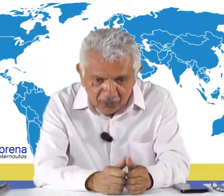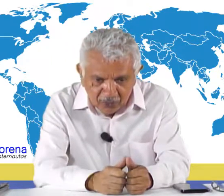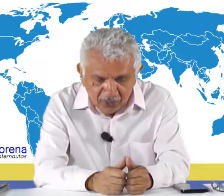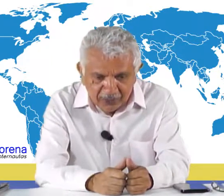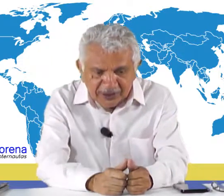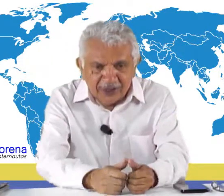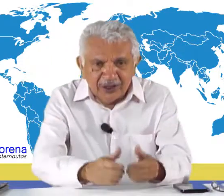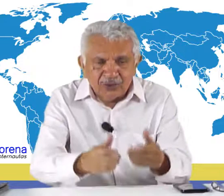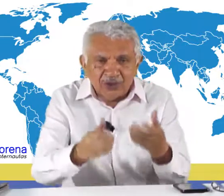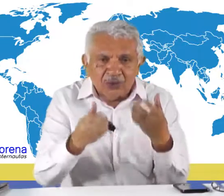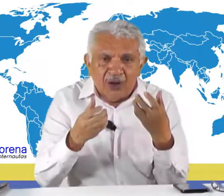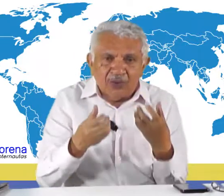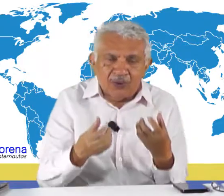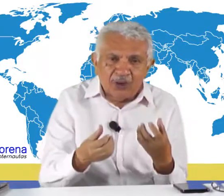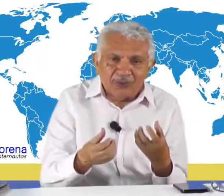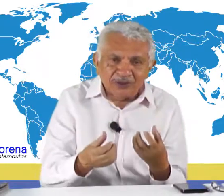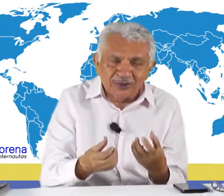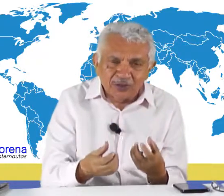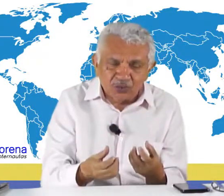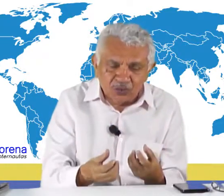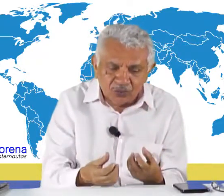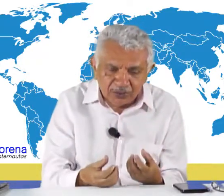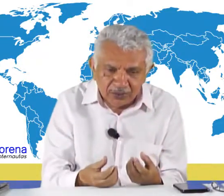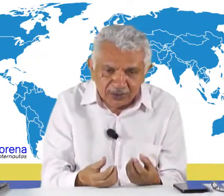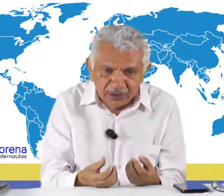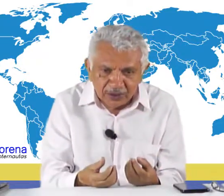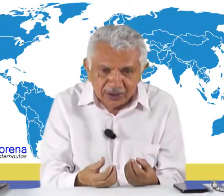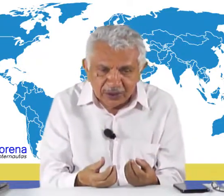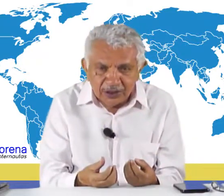o pensamento atual é um pensamento